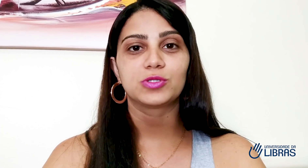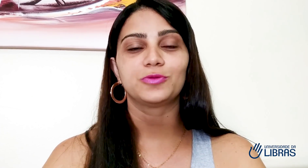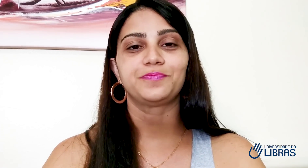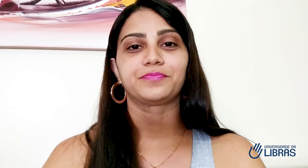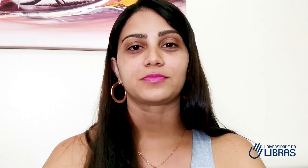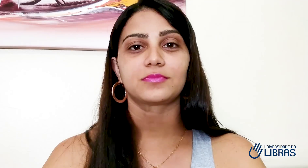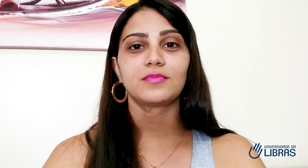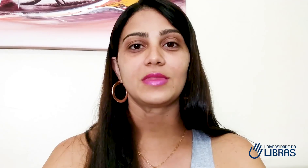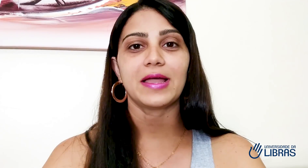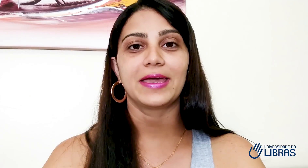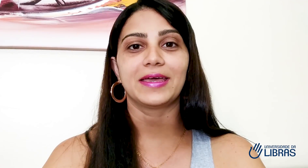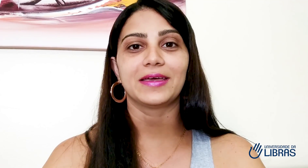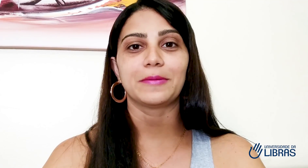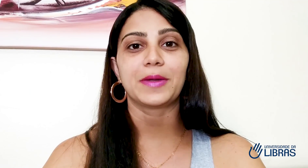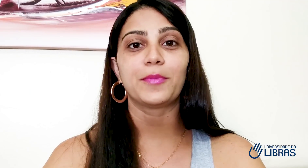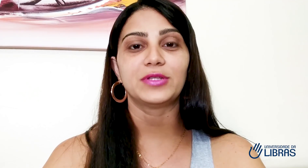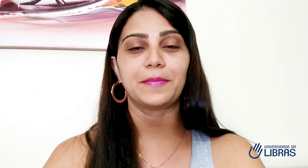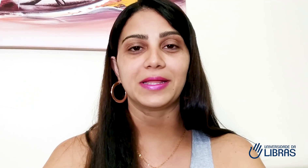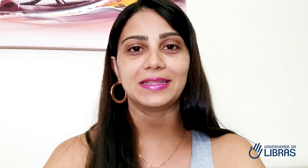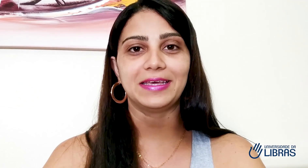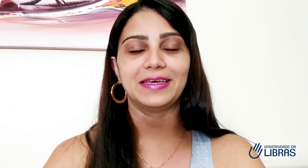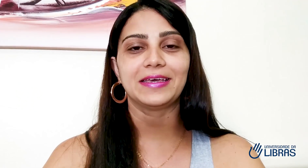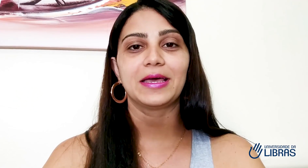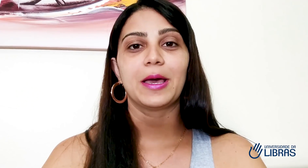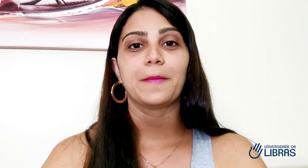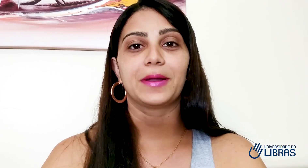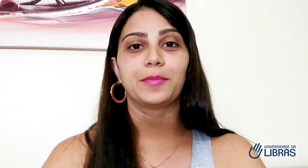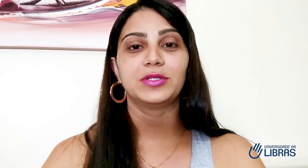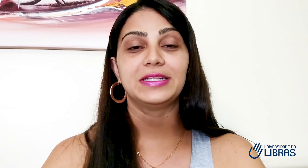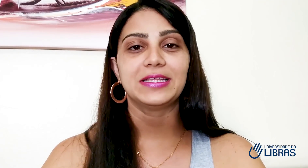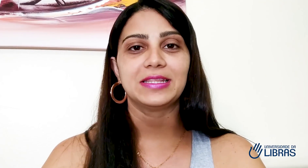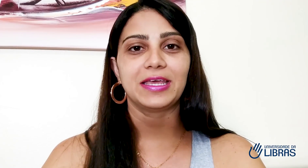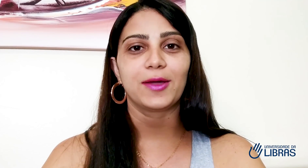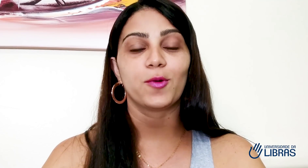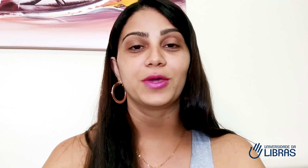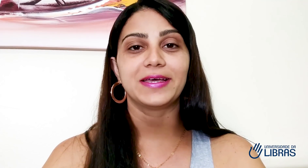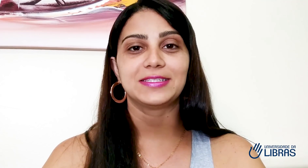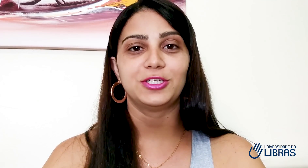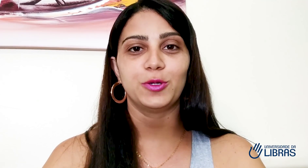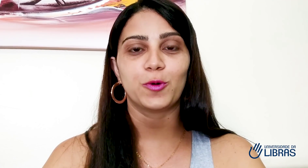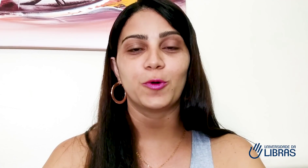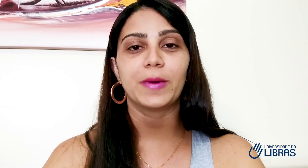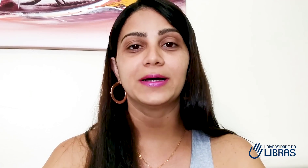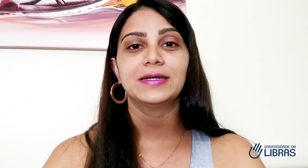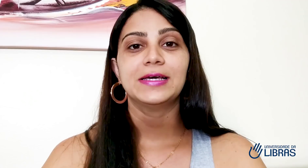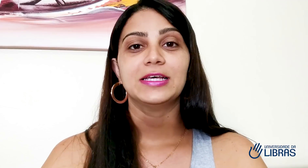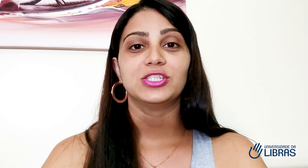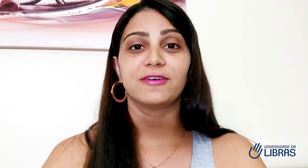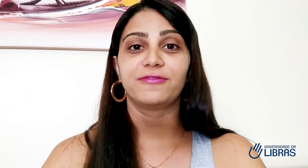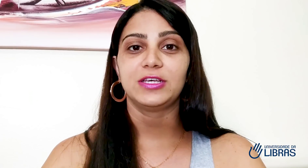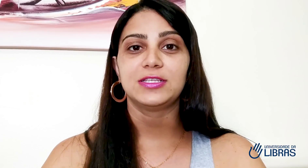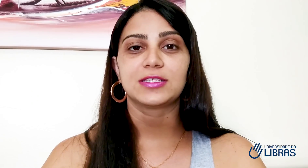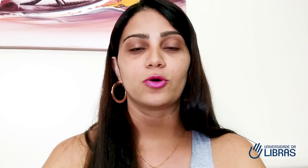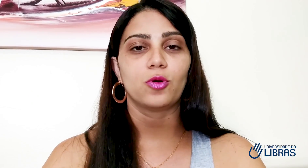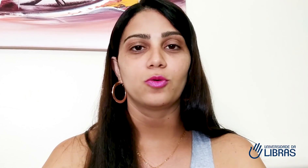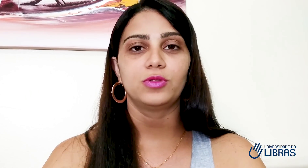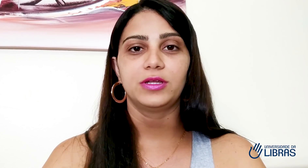curso para poder aprender, para poder entender como que é esse idioma. Já fiz ao longo